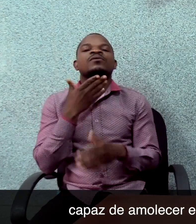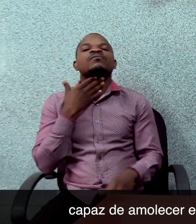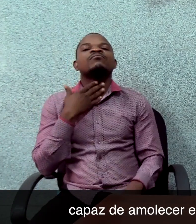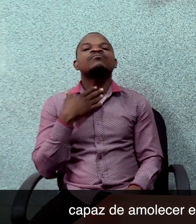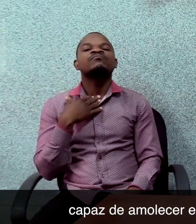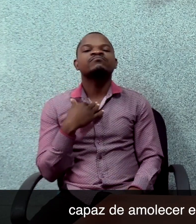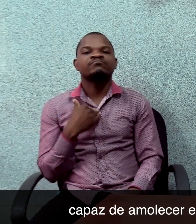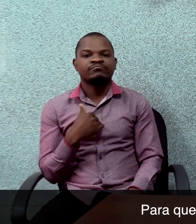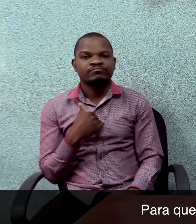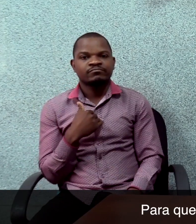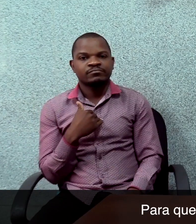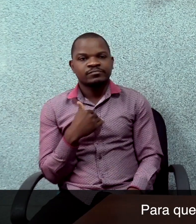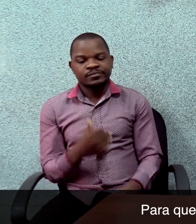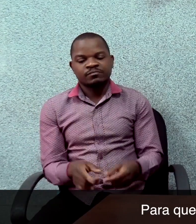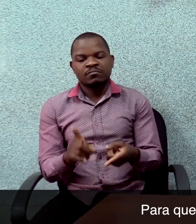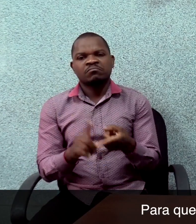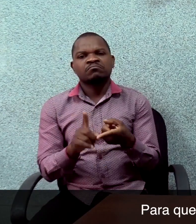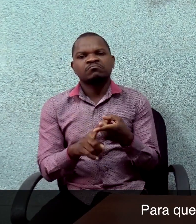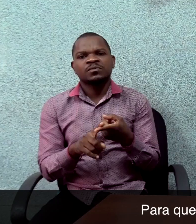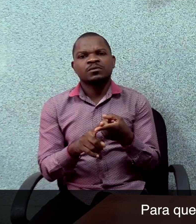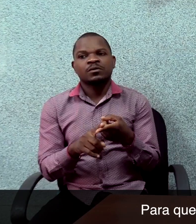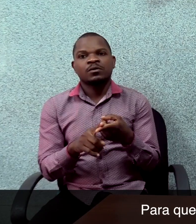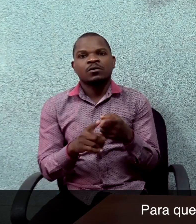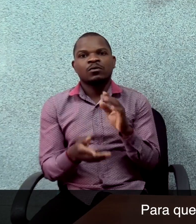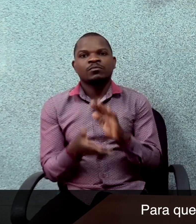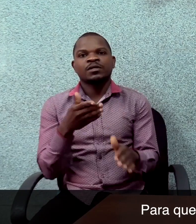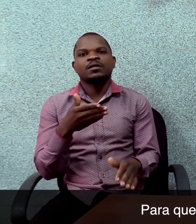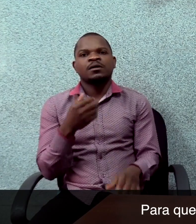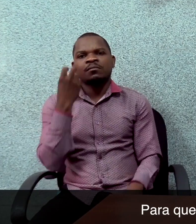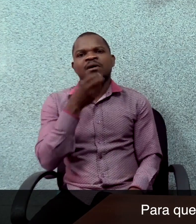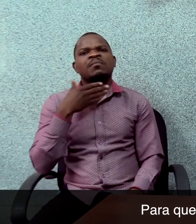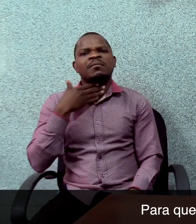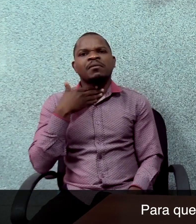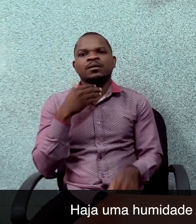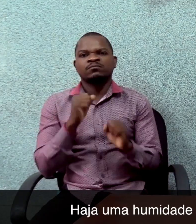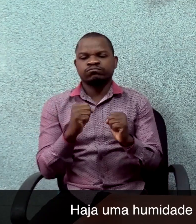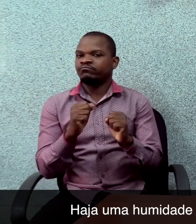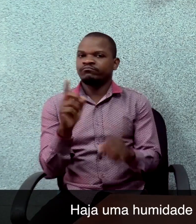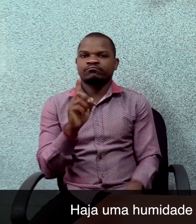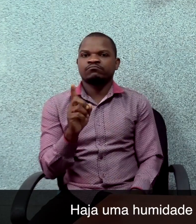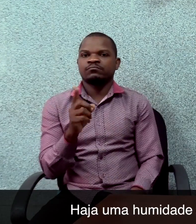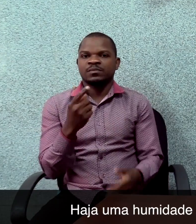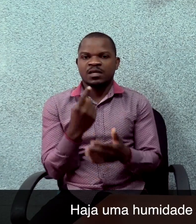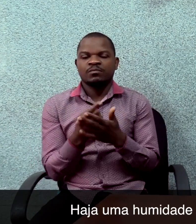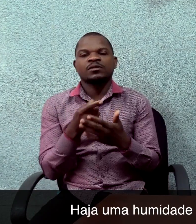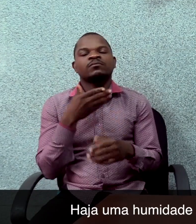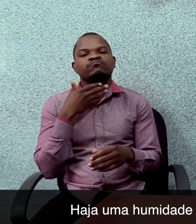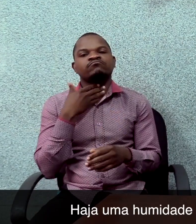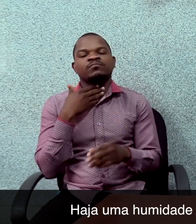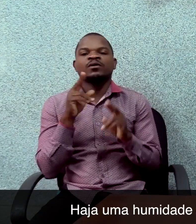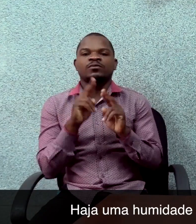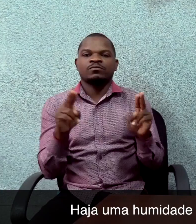umedecer essas cordas vocais para que quando não vibram em seco. Haja uma umidade